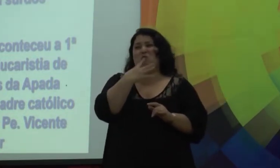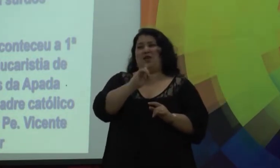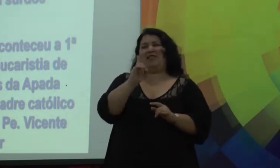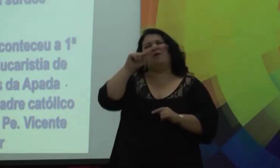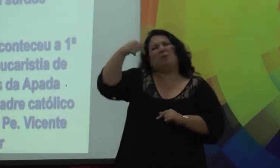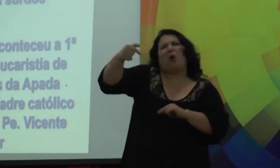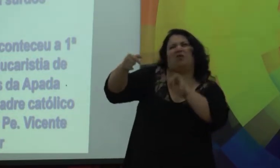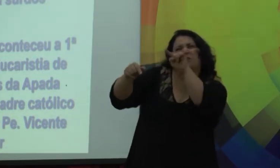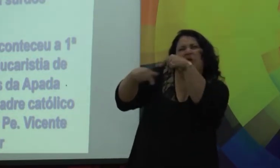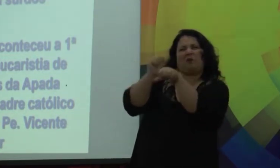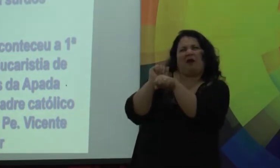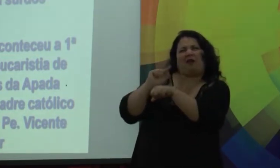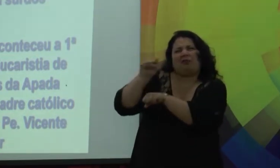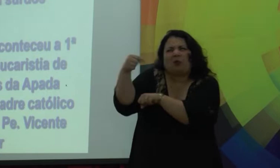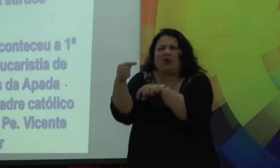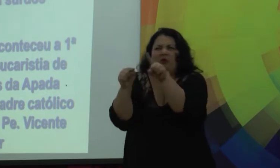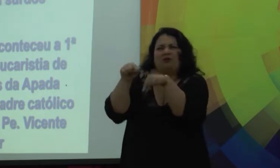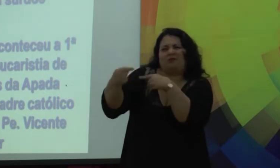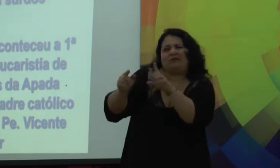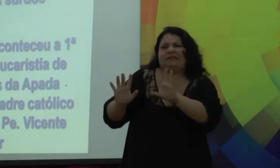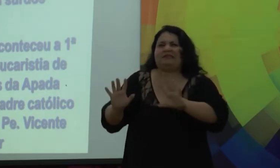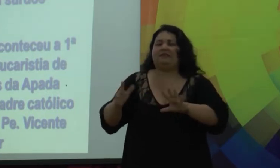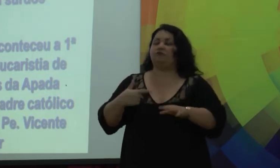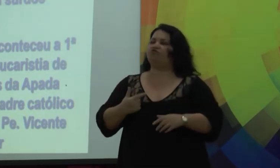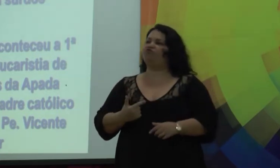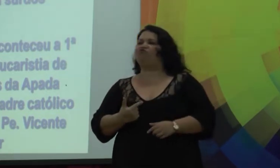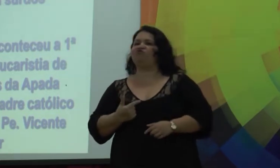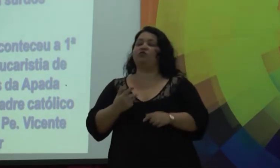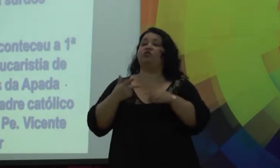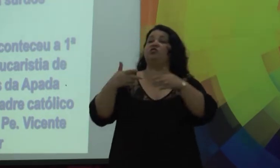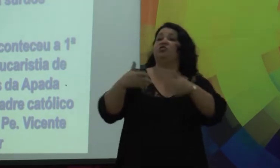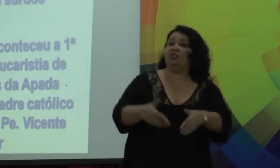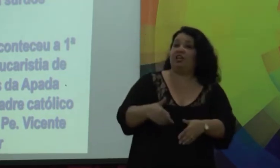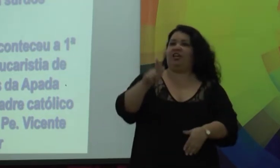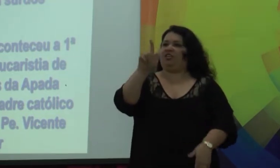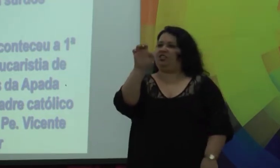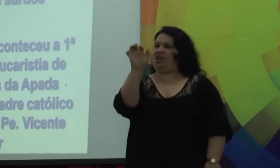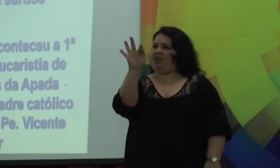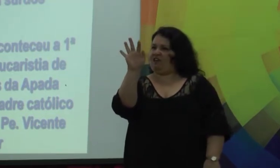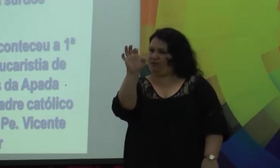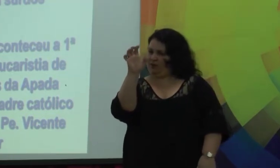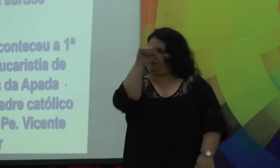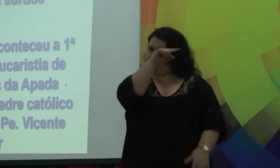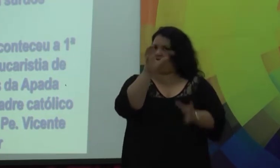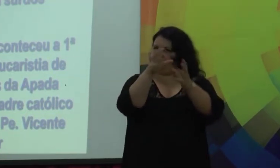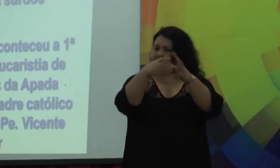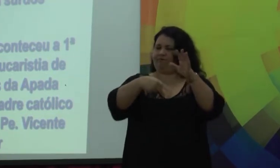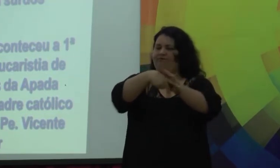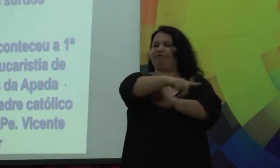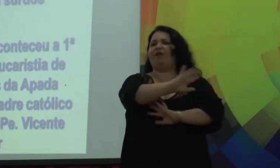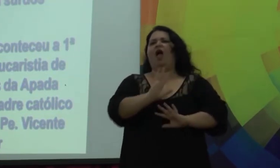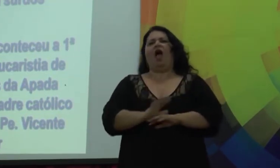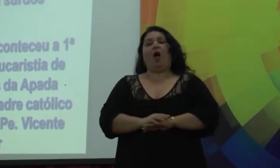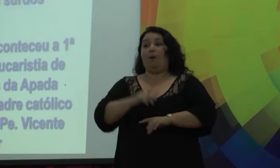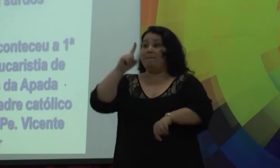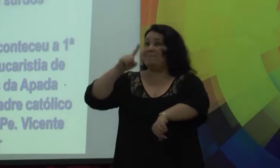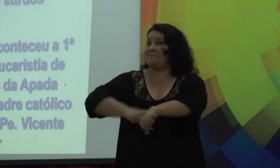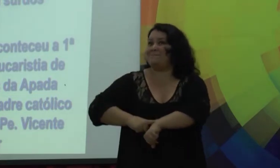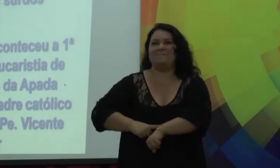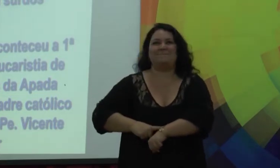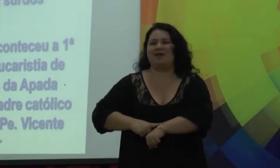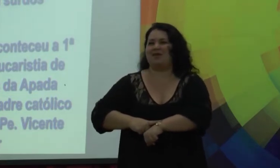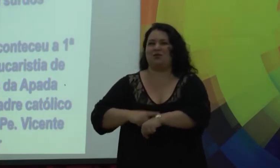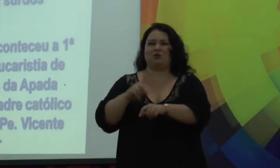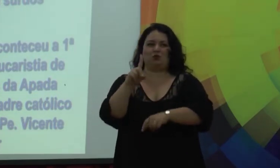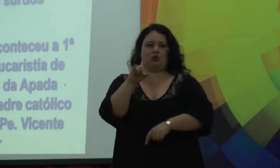para depois, para depois, nunca aconteceu. Aí eu cheguei no Jeff. E lá, no mesmo dia,